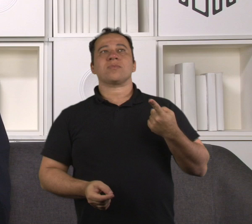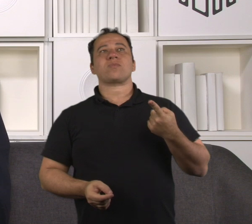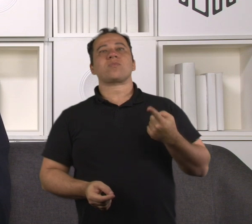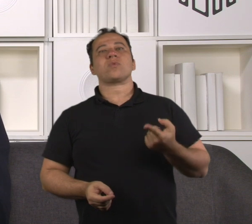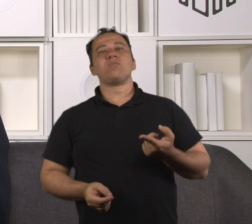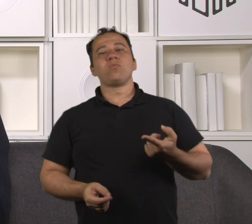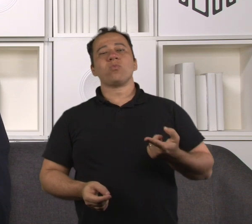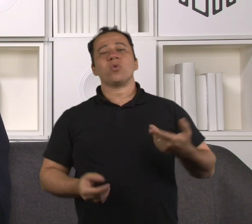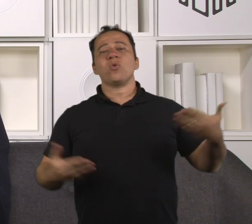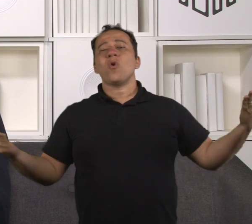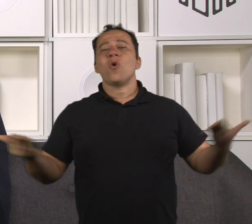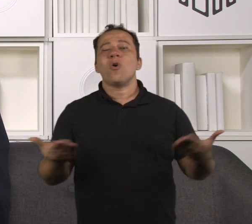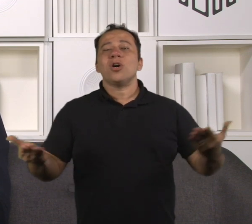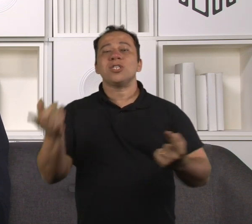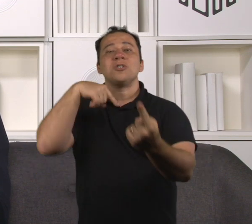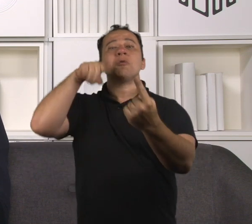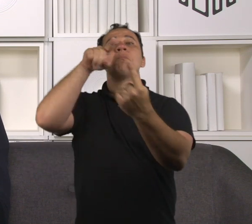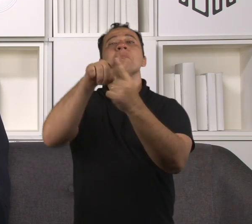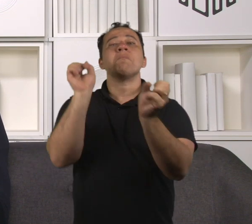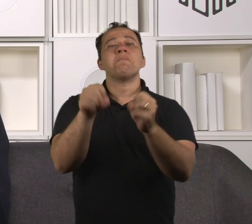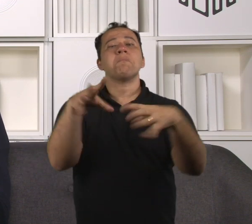teria para fazer milagres hoje?